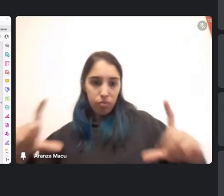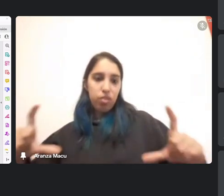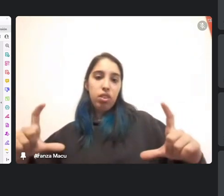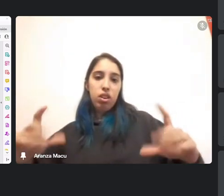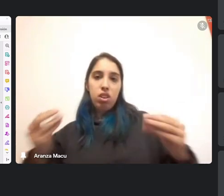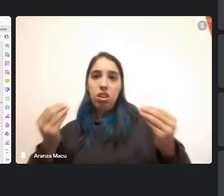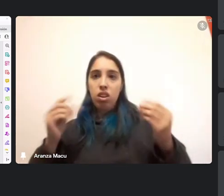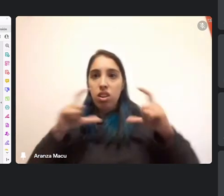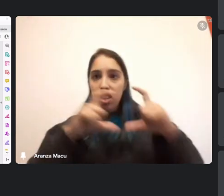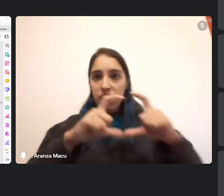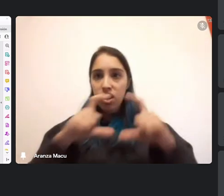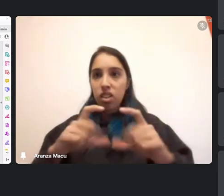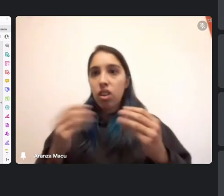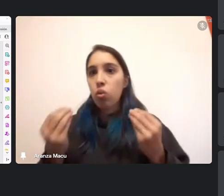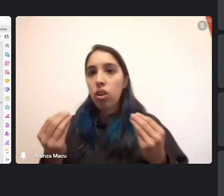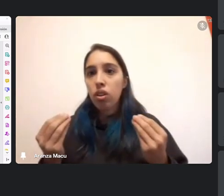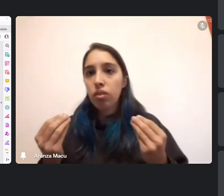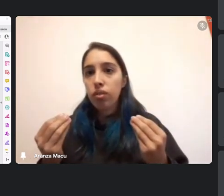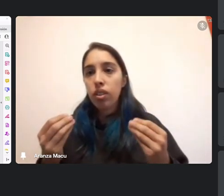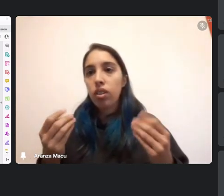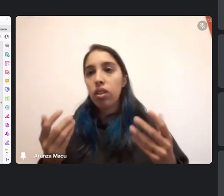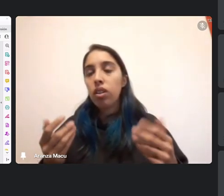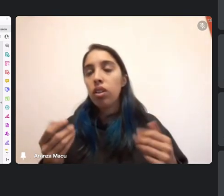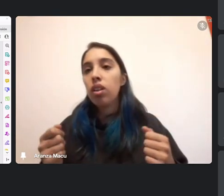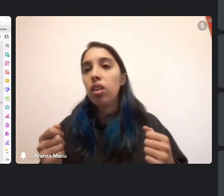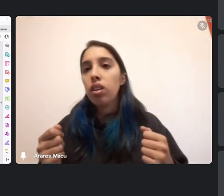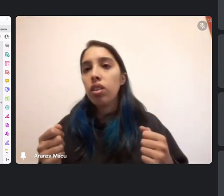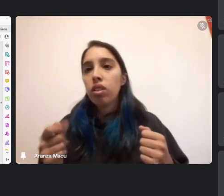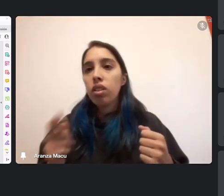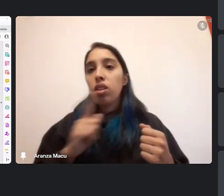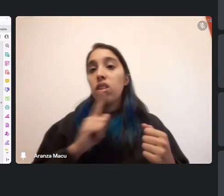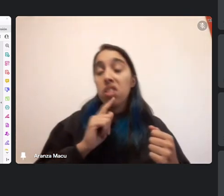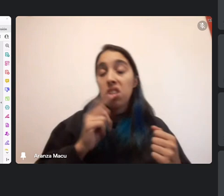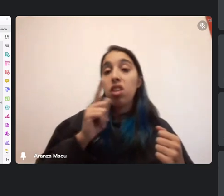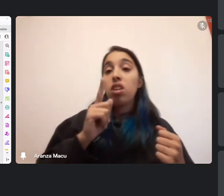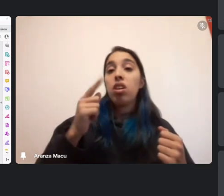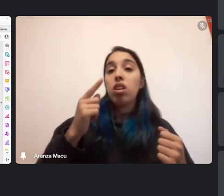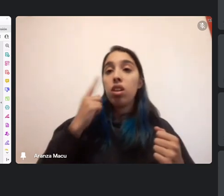si no lo encierran no importa. Y el currículum sí, ese es un